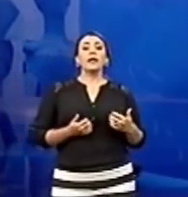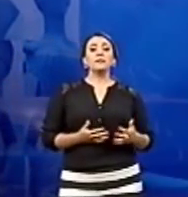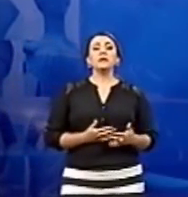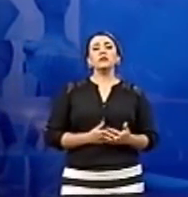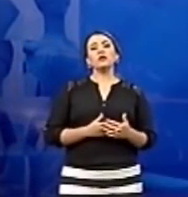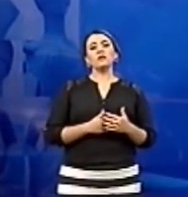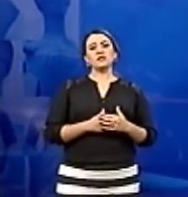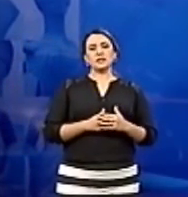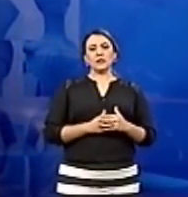Em